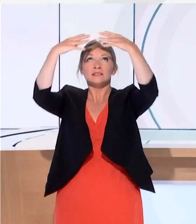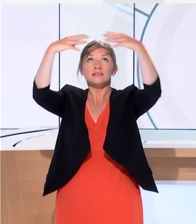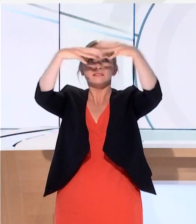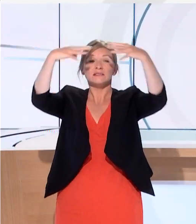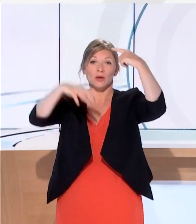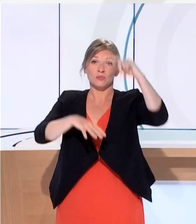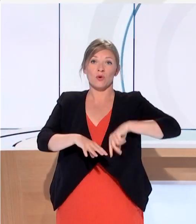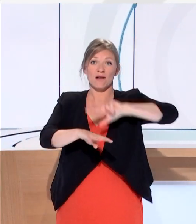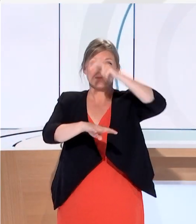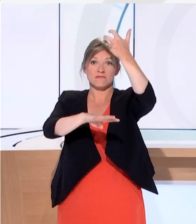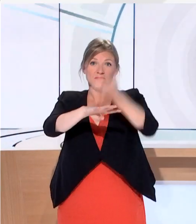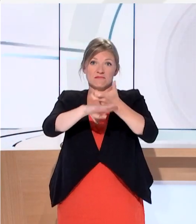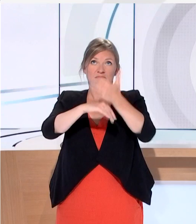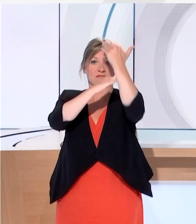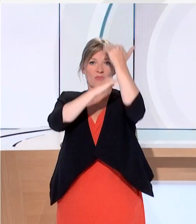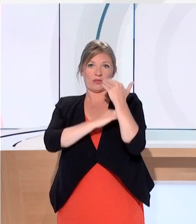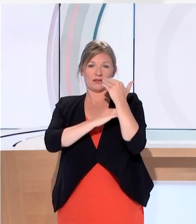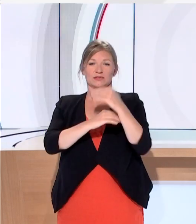pour retenir les chutes de pierre.